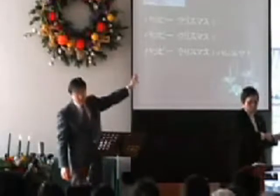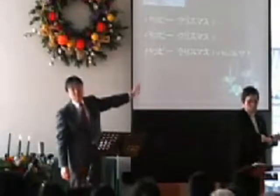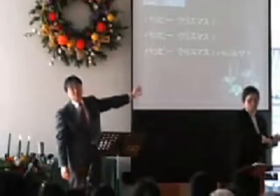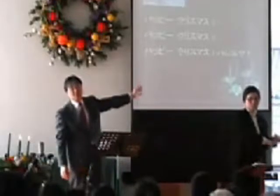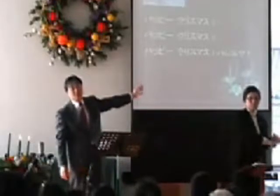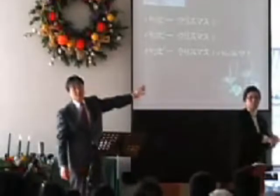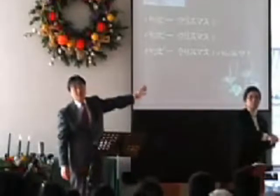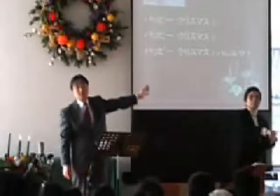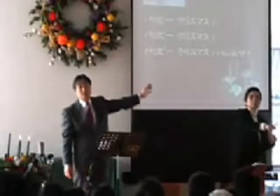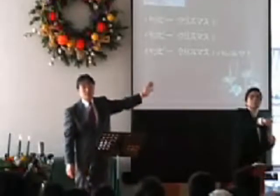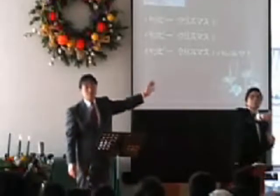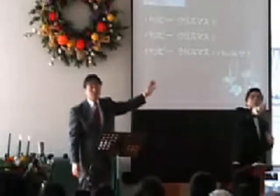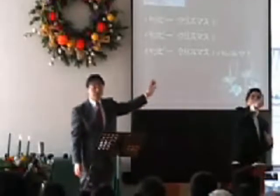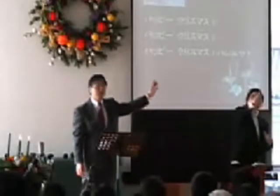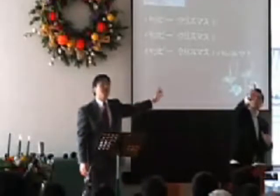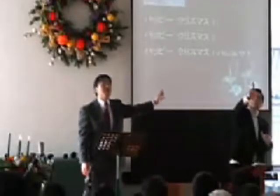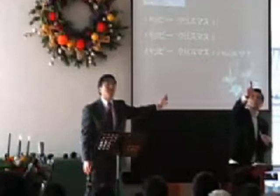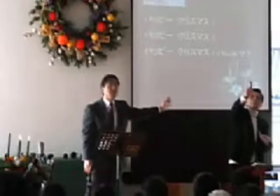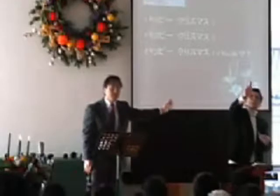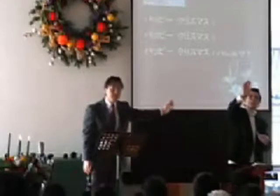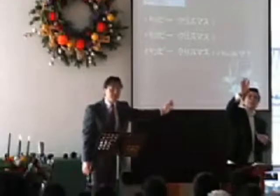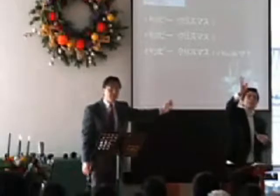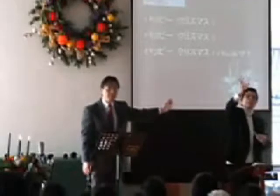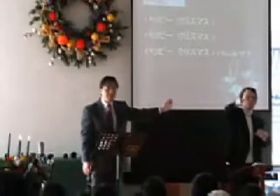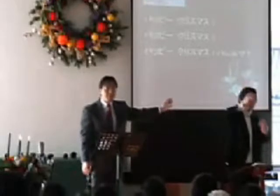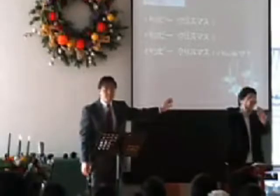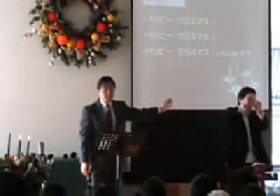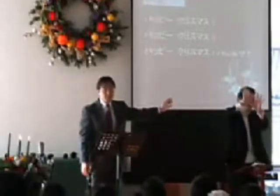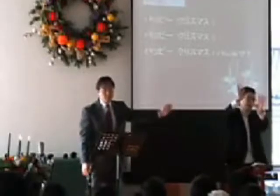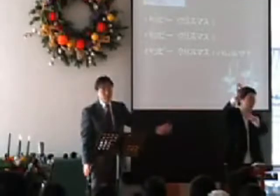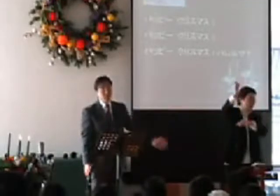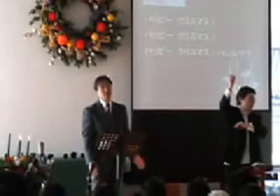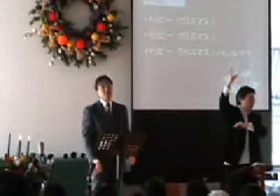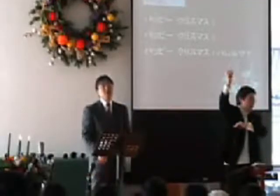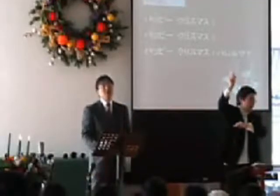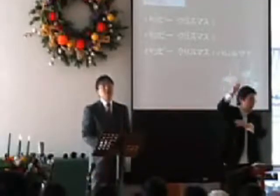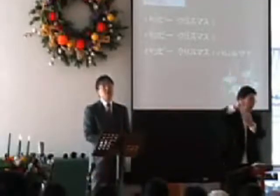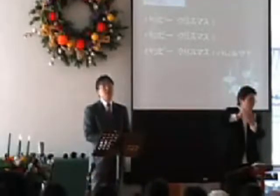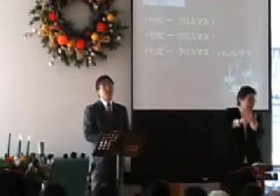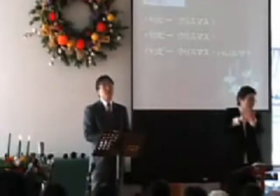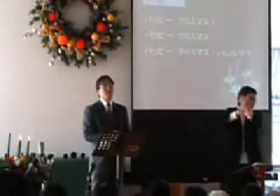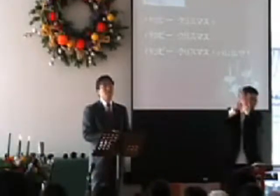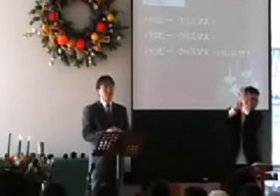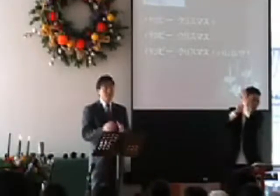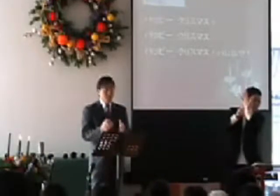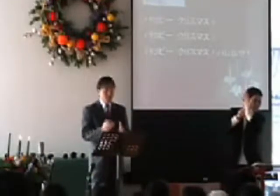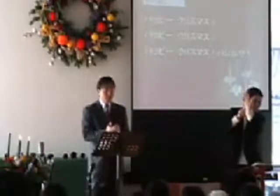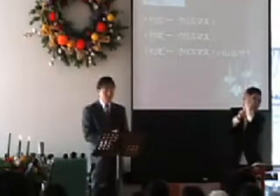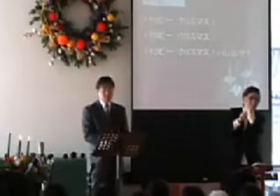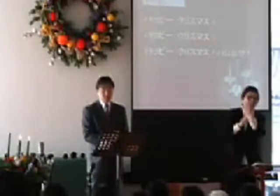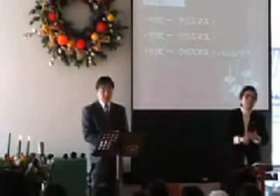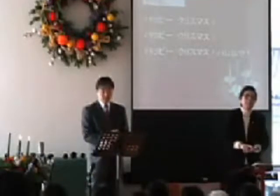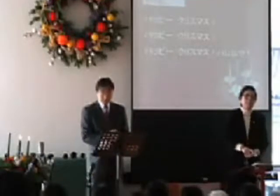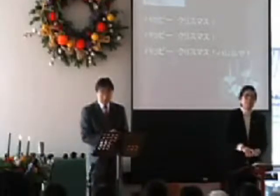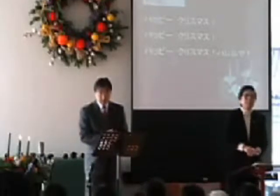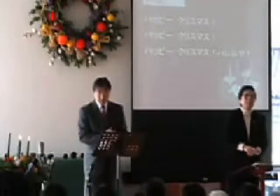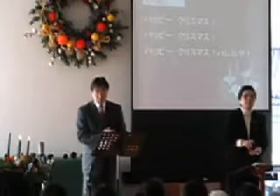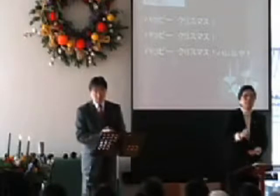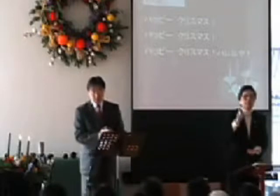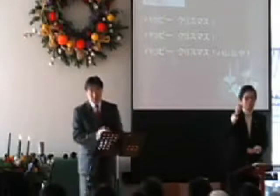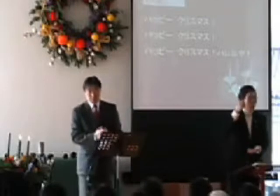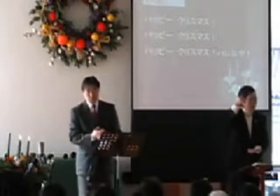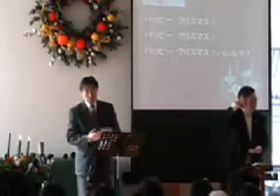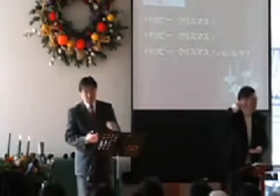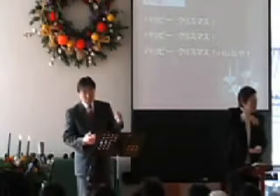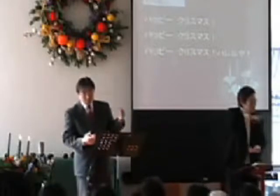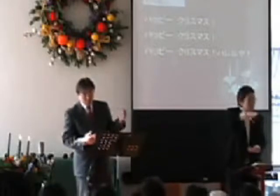この星を見ておりましたら、このペルシャの方から西の方角に まあ、イスラエルですけれども、このすご